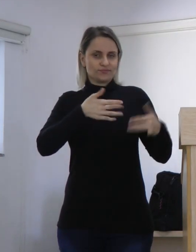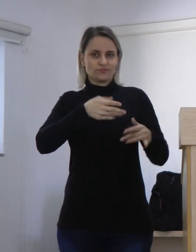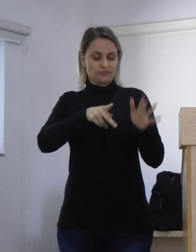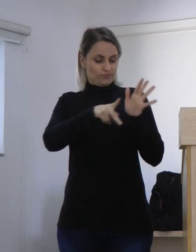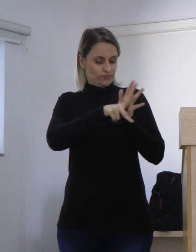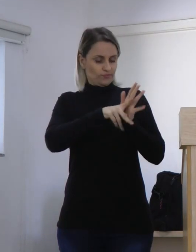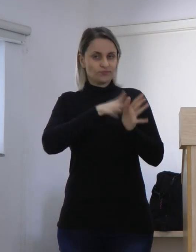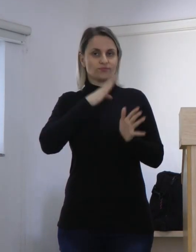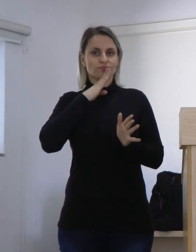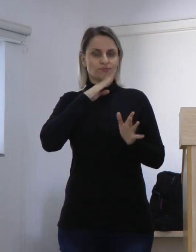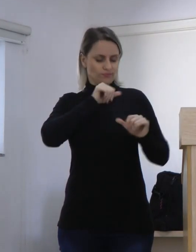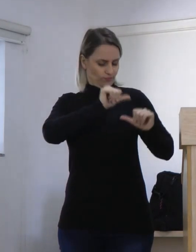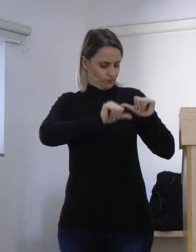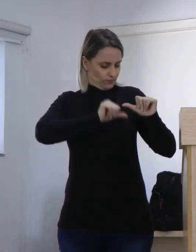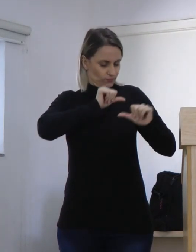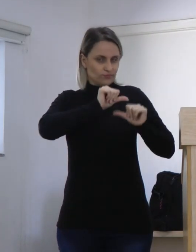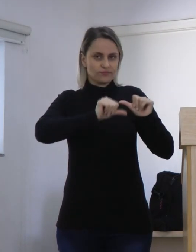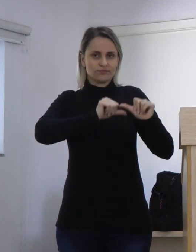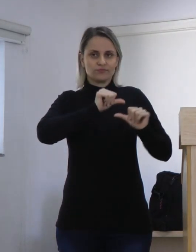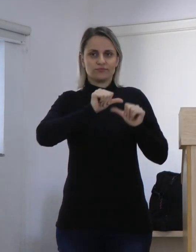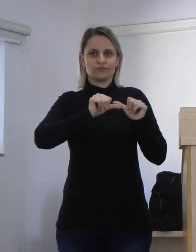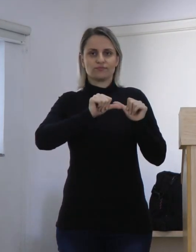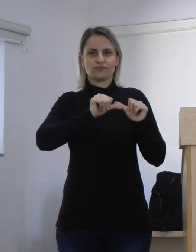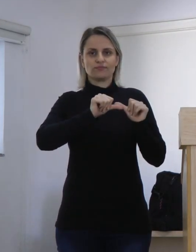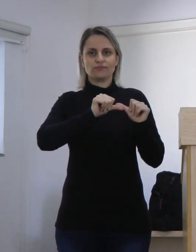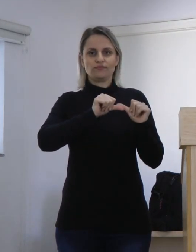autoconhecimento, reforma íntima,